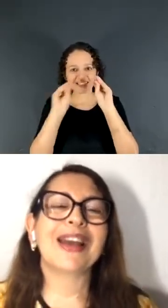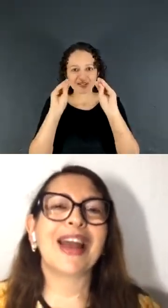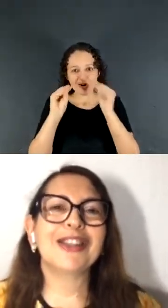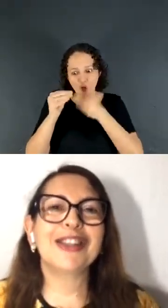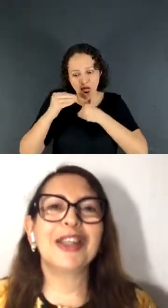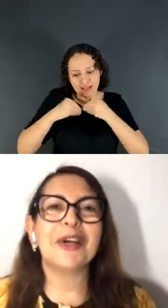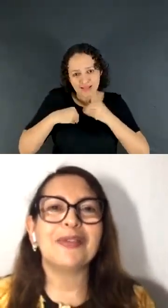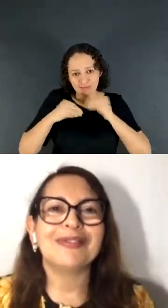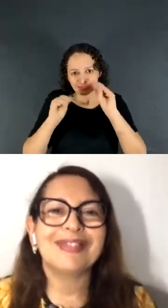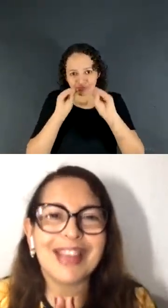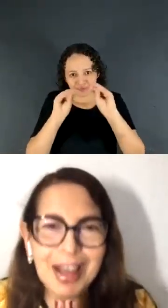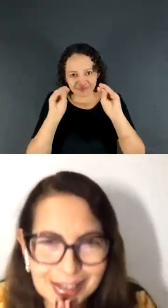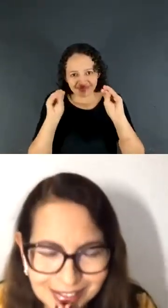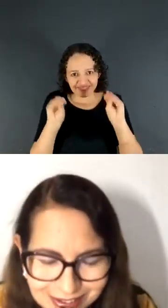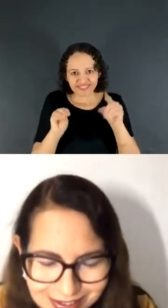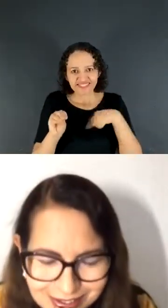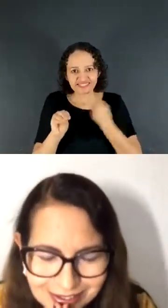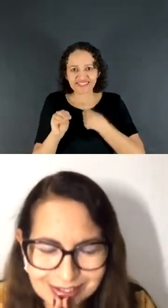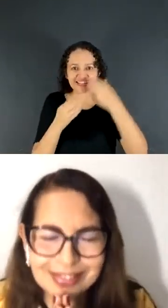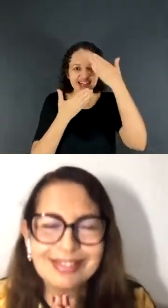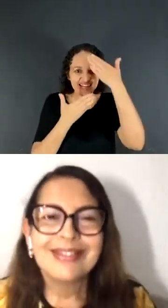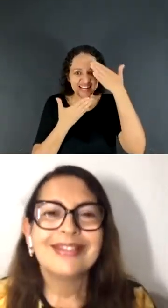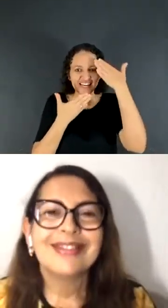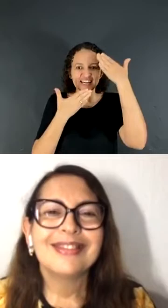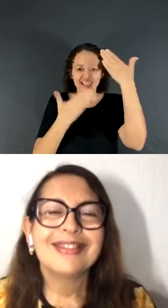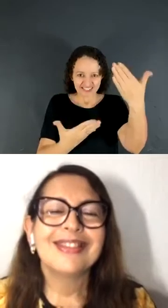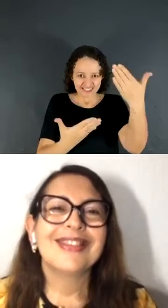a minha gratidão, tá?